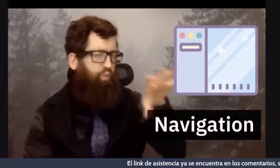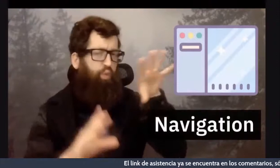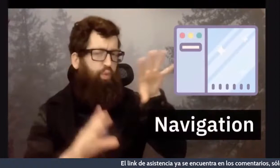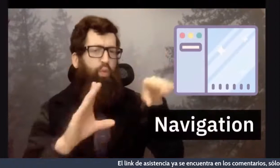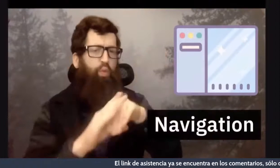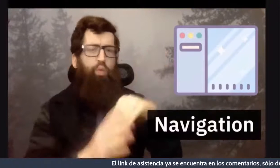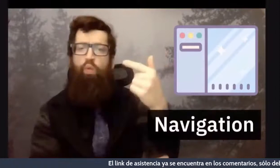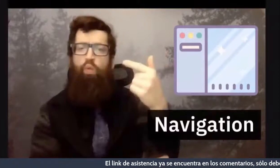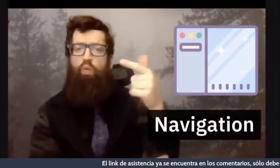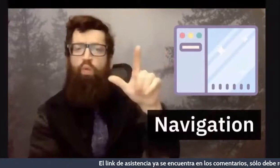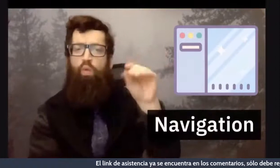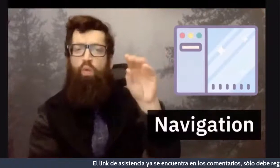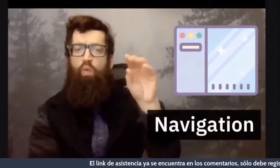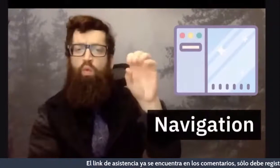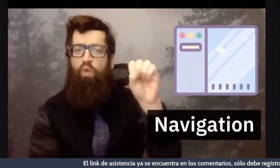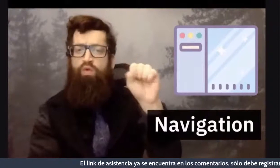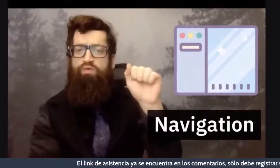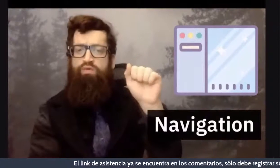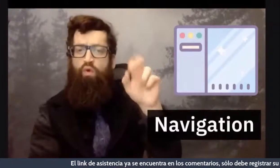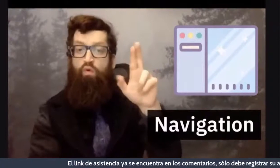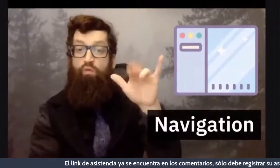para ayudar al alumno con vocabulario.